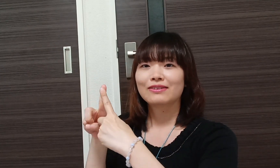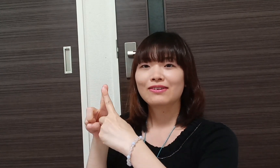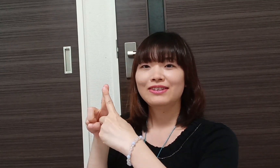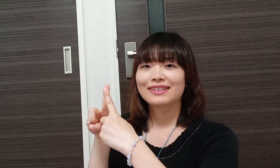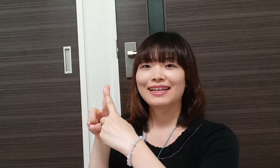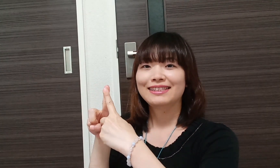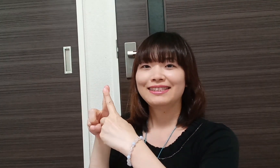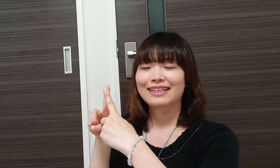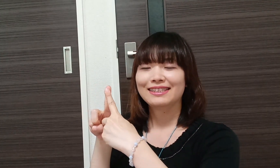こういう感じです。